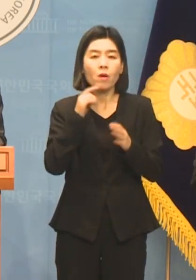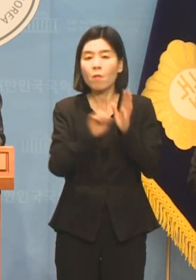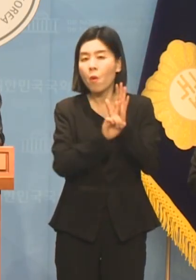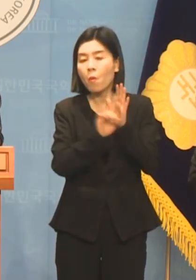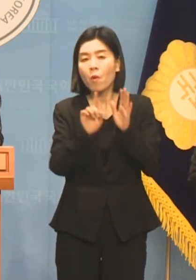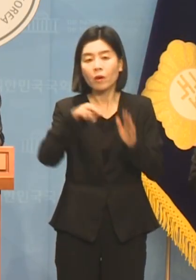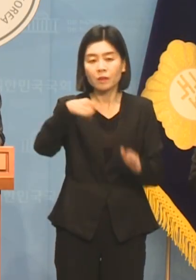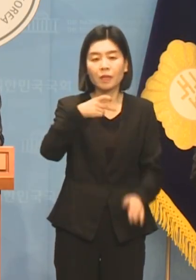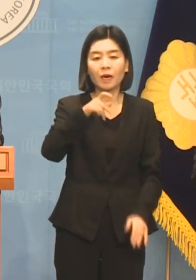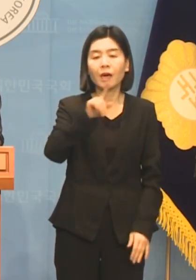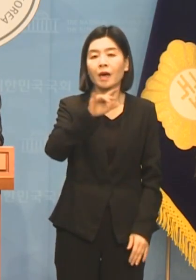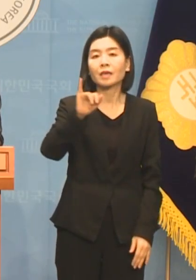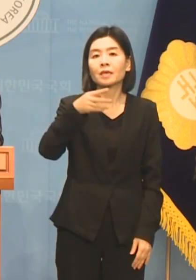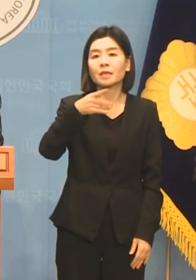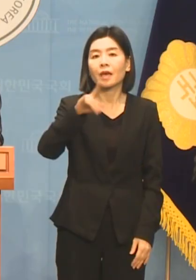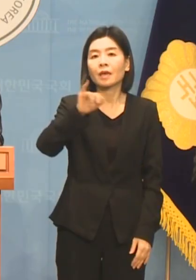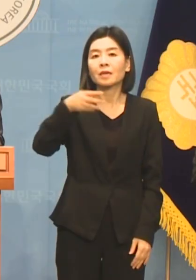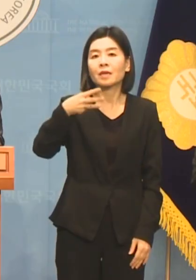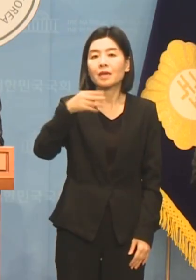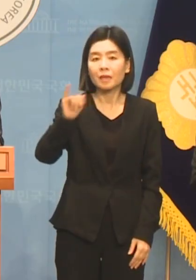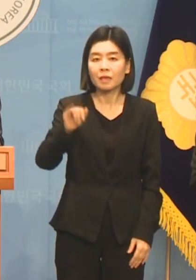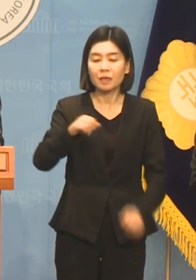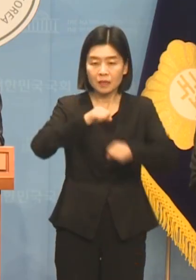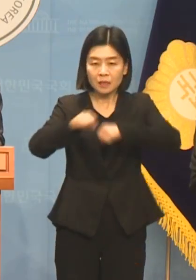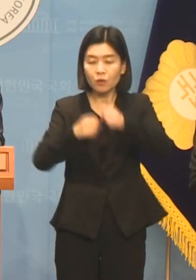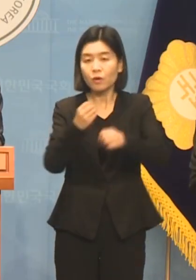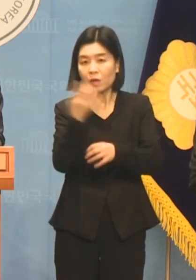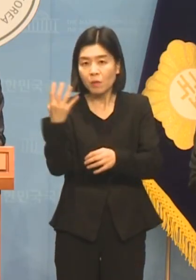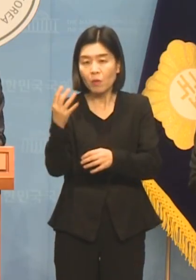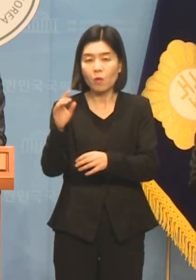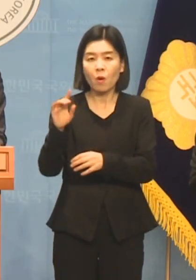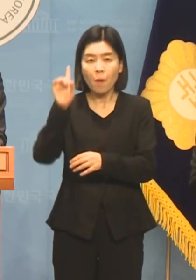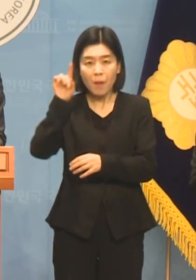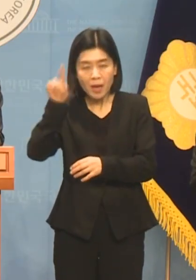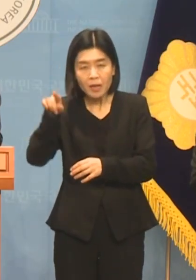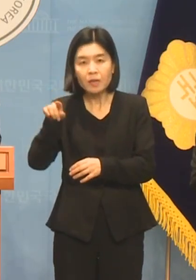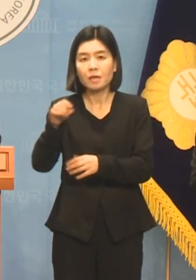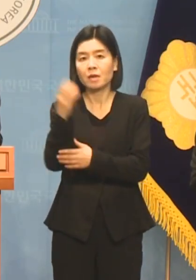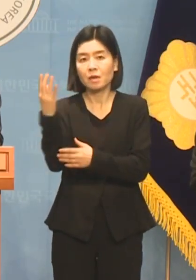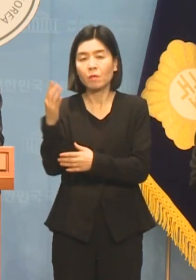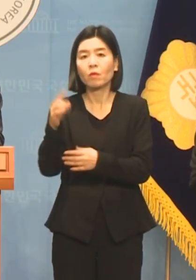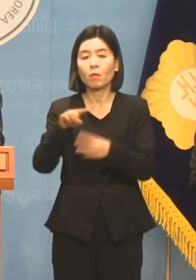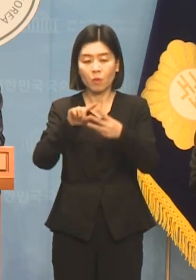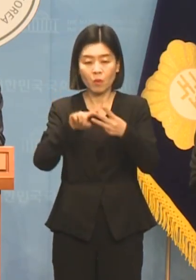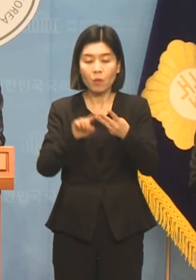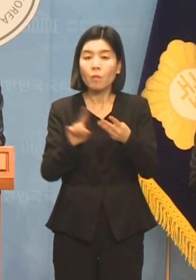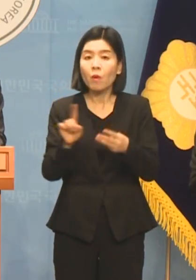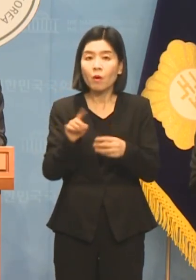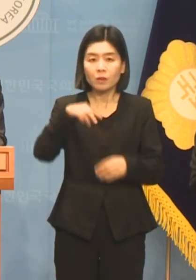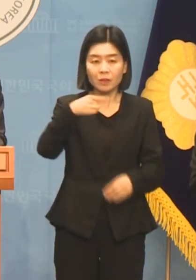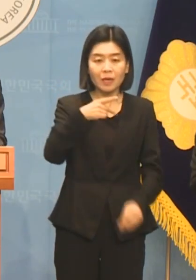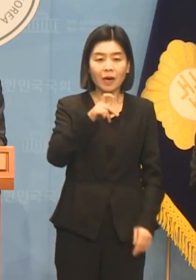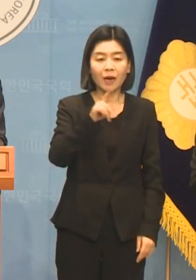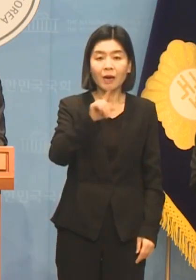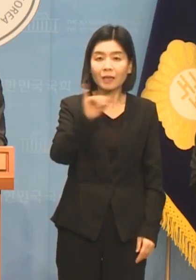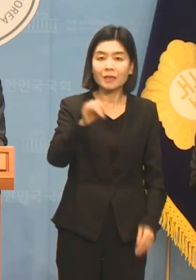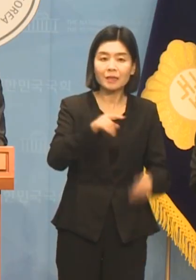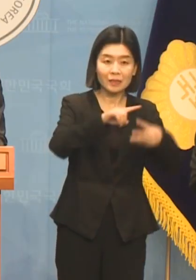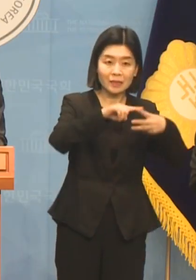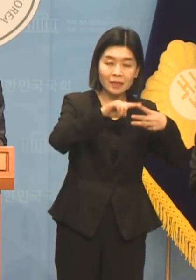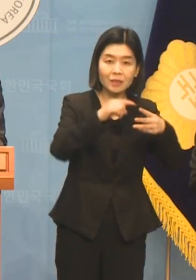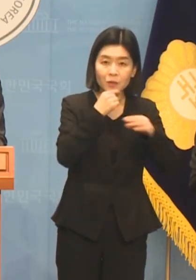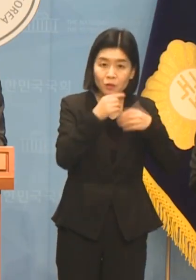자유일보, 매일신문 등 기사에 대한 언론 대응입니다. 스카이데일리는 민주당이 대한민국의 주요